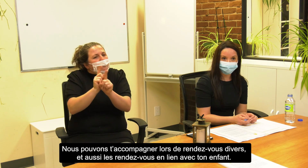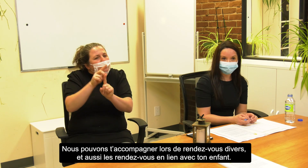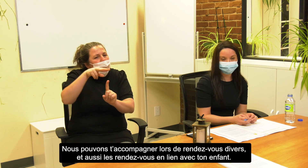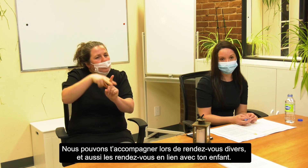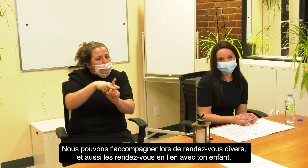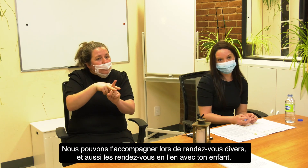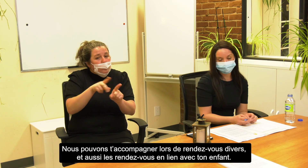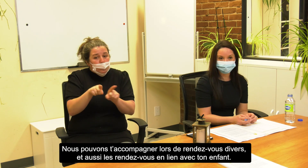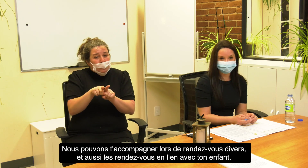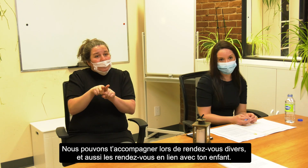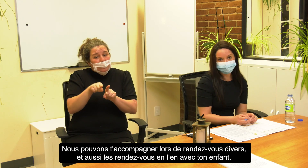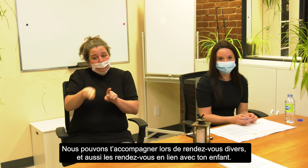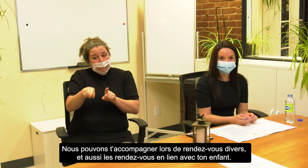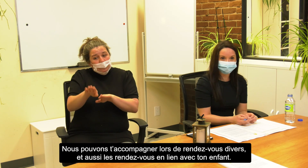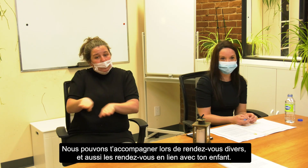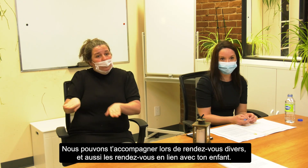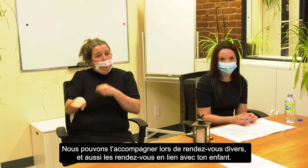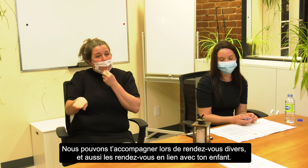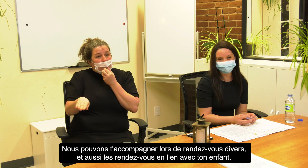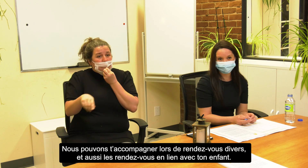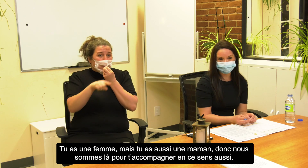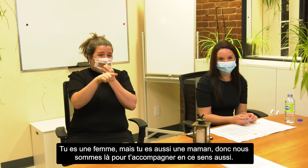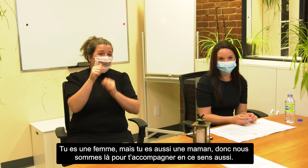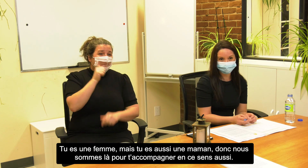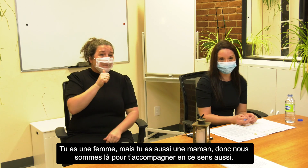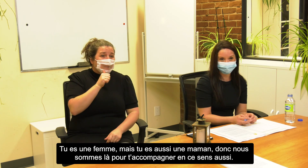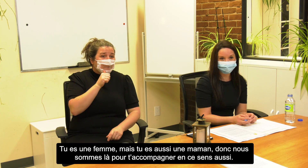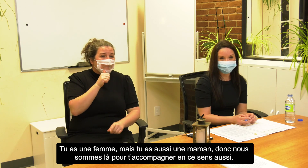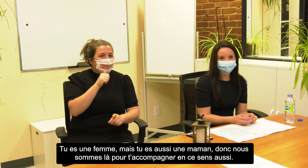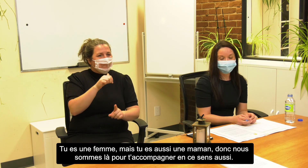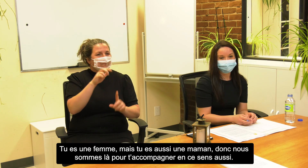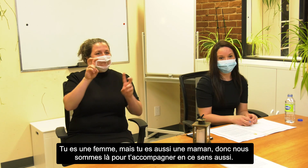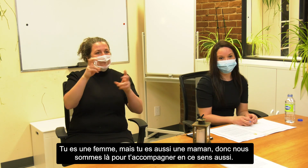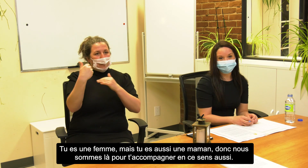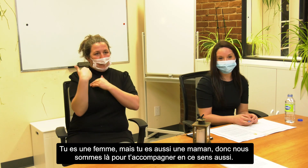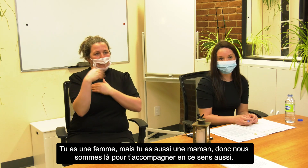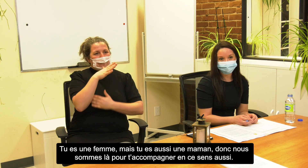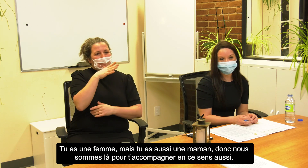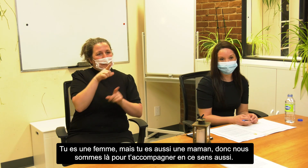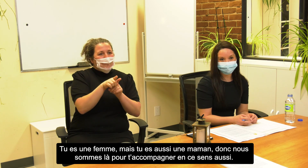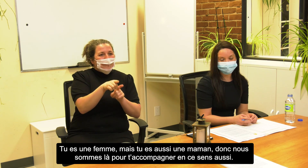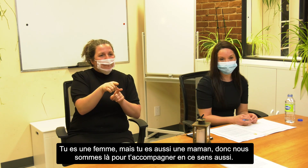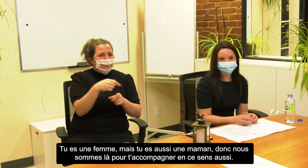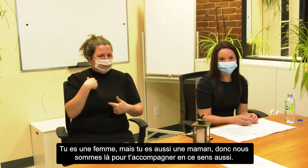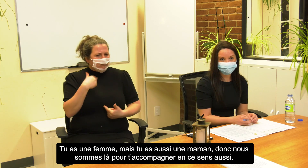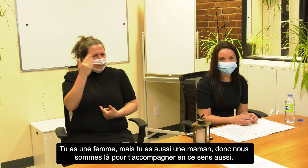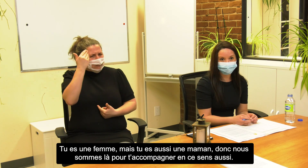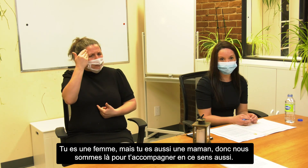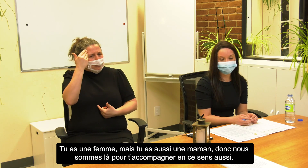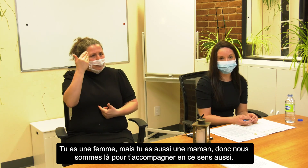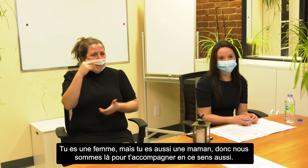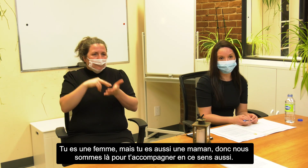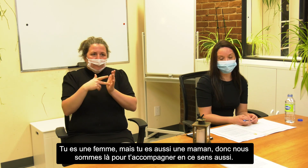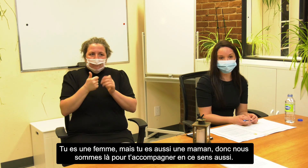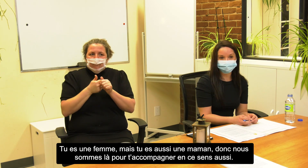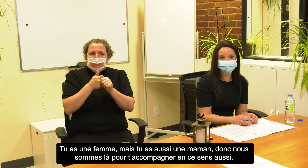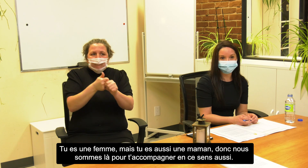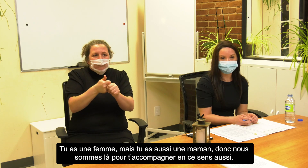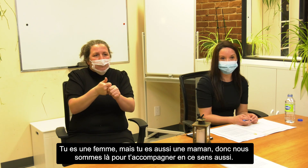Parce que c'est une femme, c'est aussi une maman, puis on est consciente de ça. Fait qu'on va t'accompagner dans ce suivi-là, que ce soit pour l'inscription